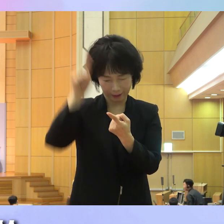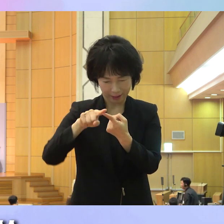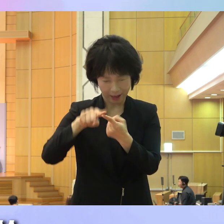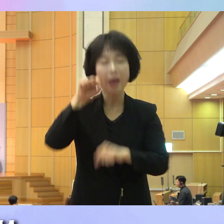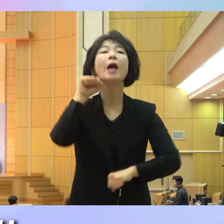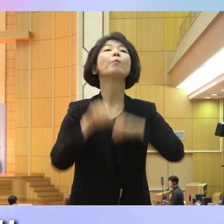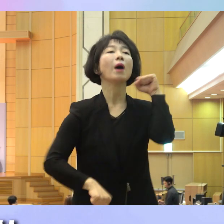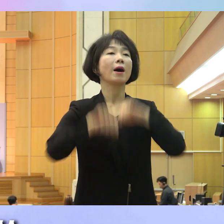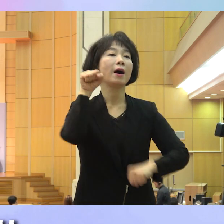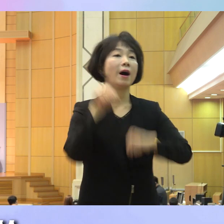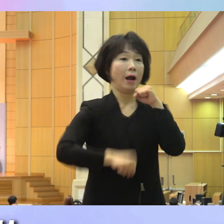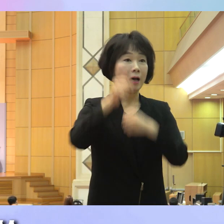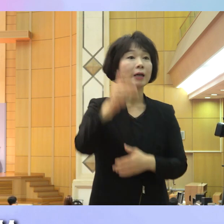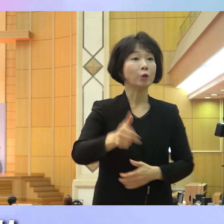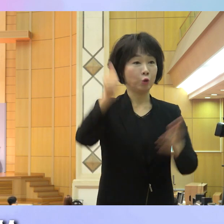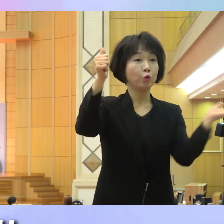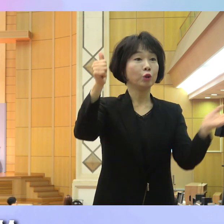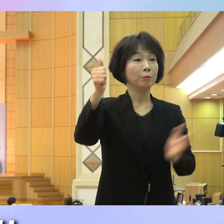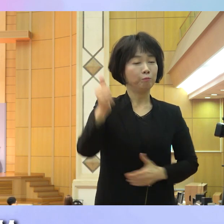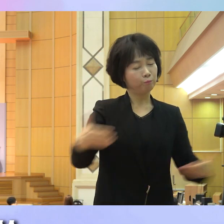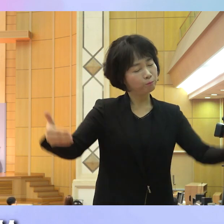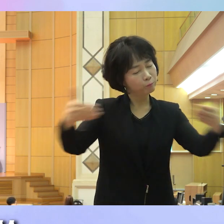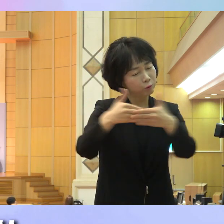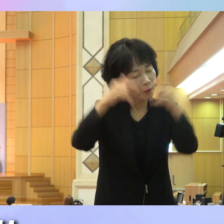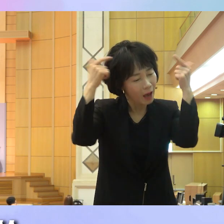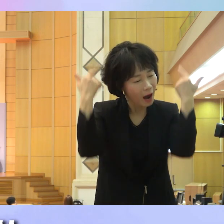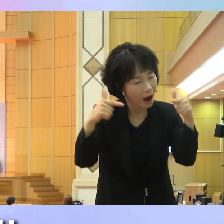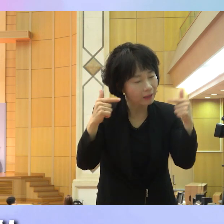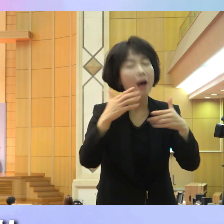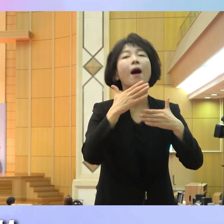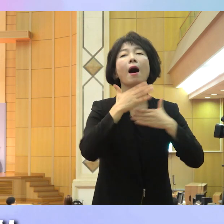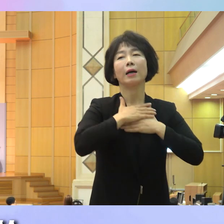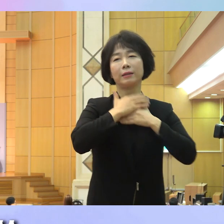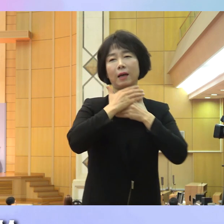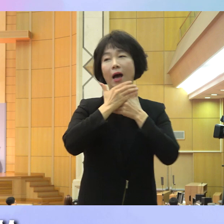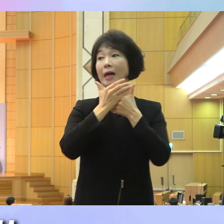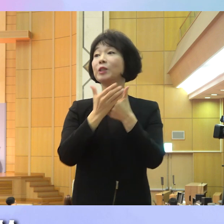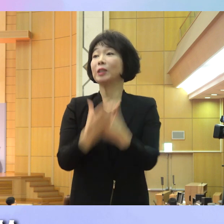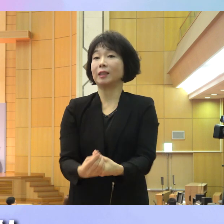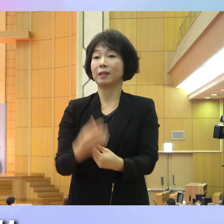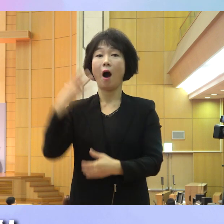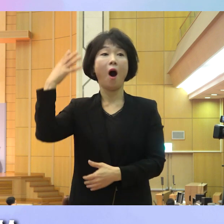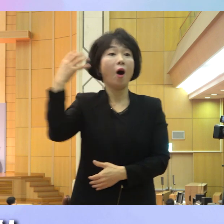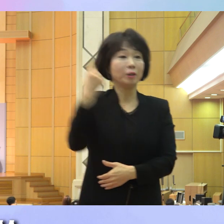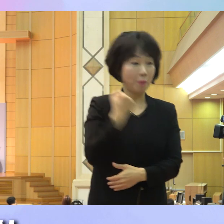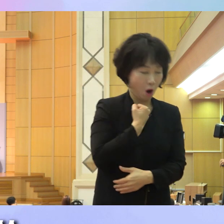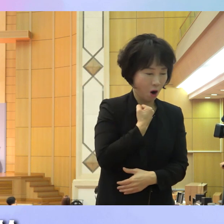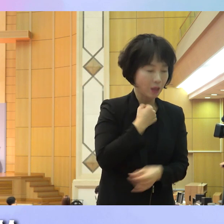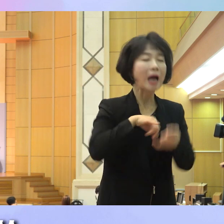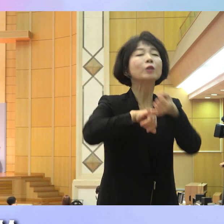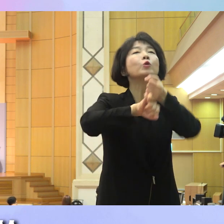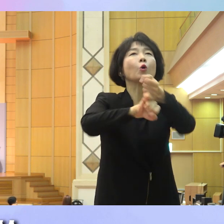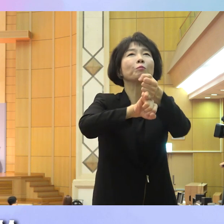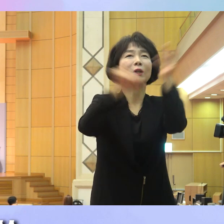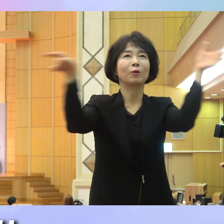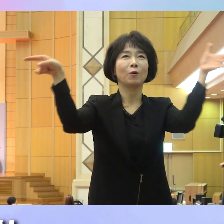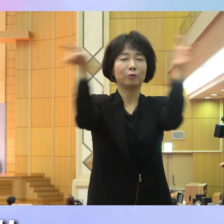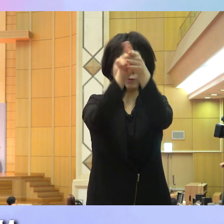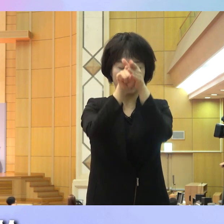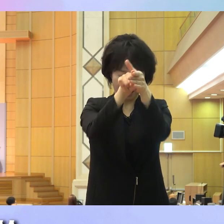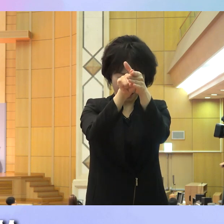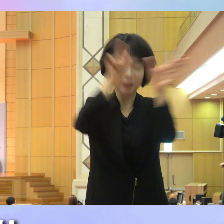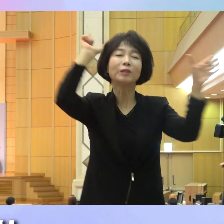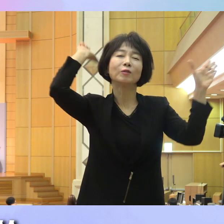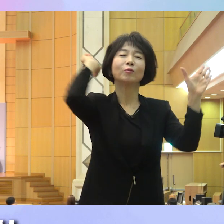대로 행하며 주님 품에 항상 안식 얻으며 약속